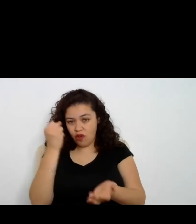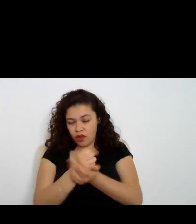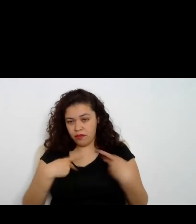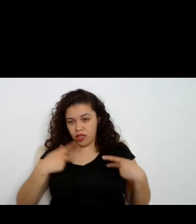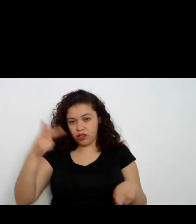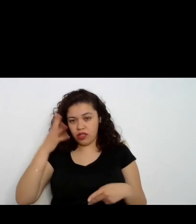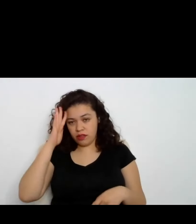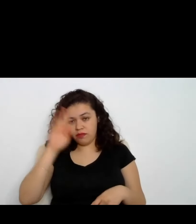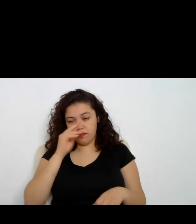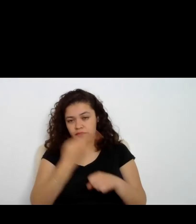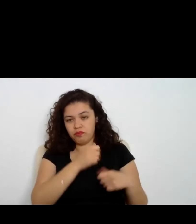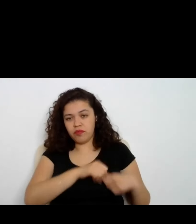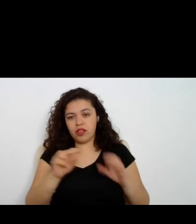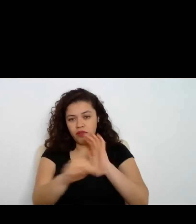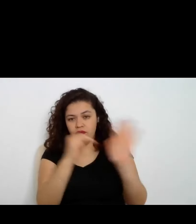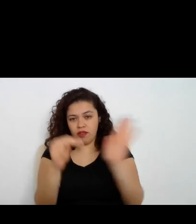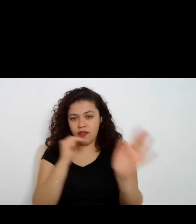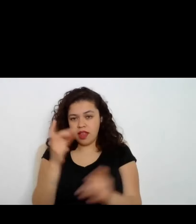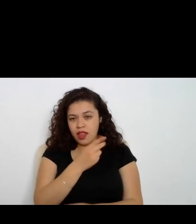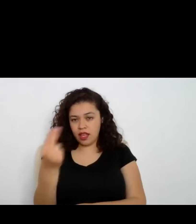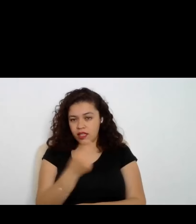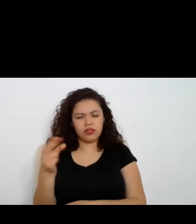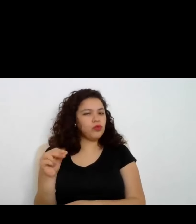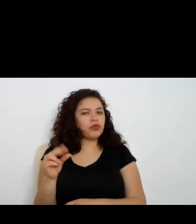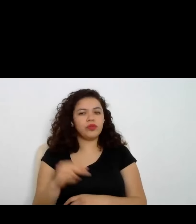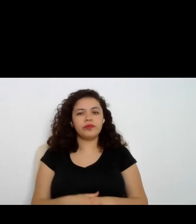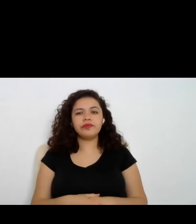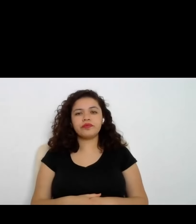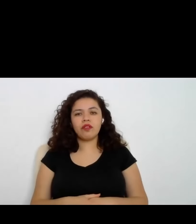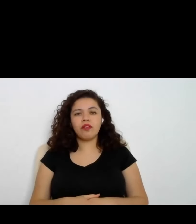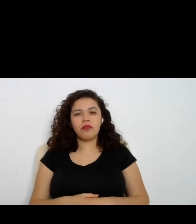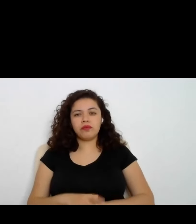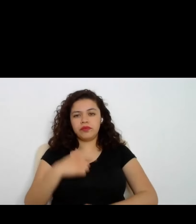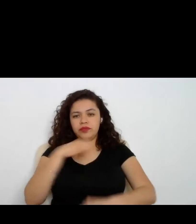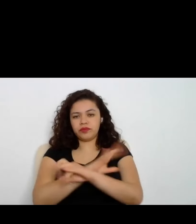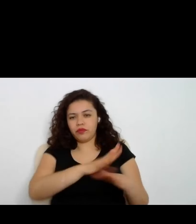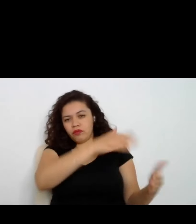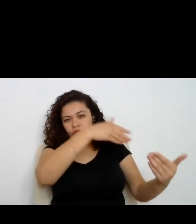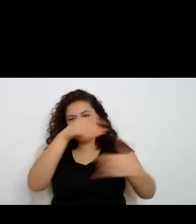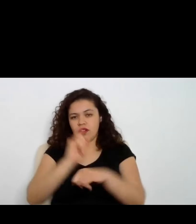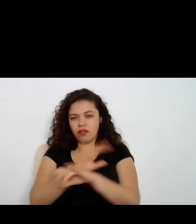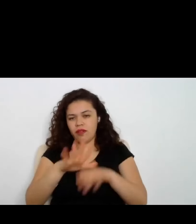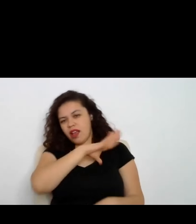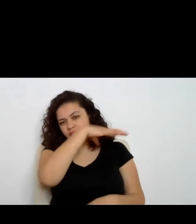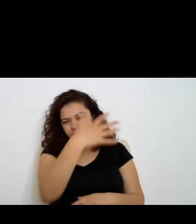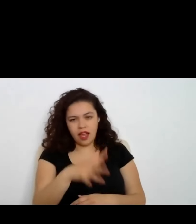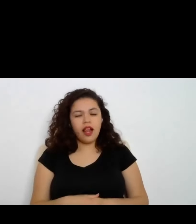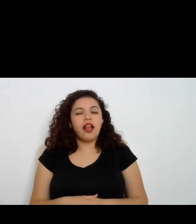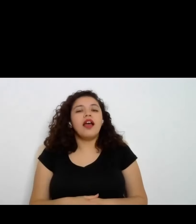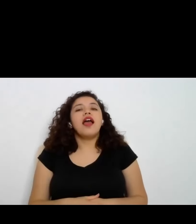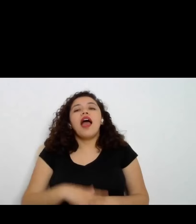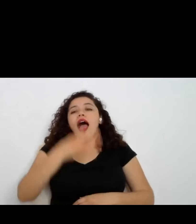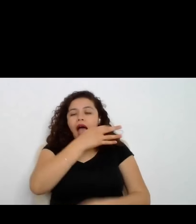firme de manera autógrafa el aviso de privacidad. Cuando los datos que estoy recabando son datos generales, el consentimiento